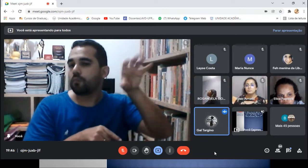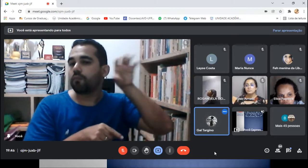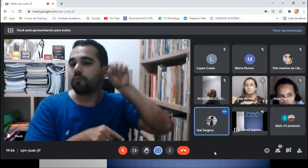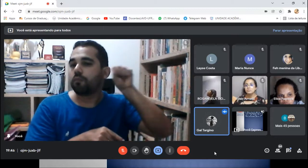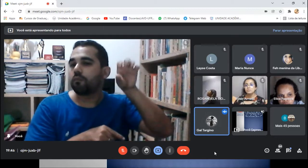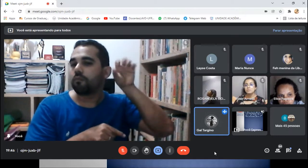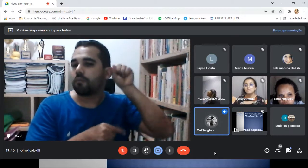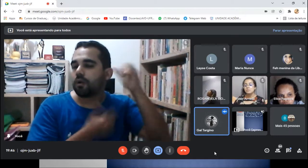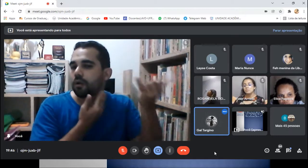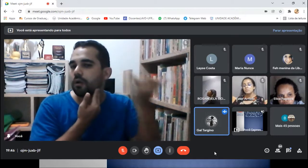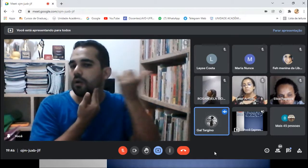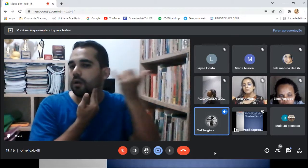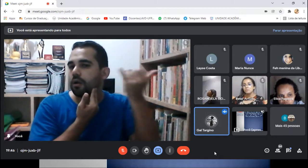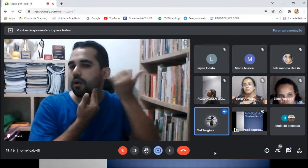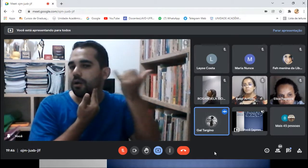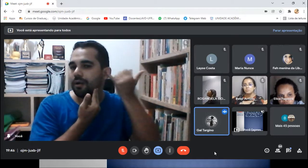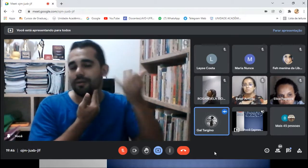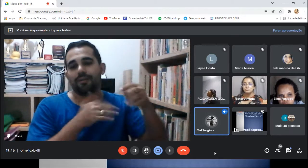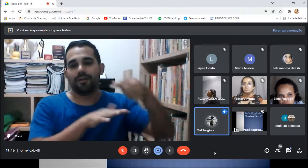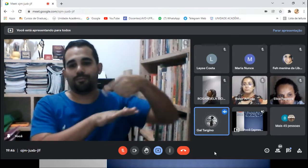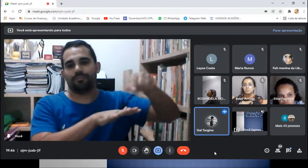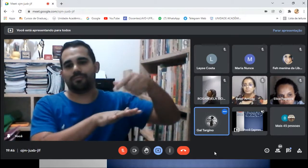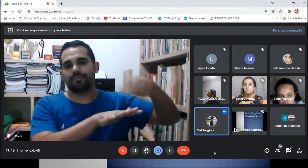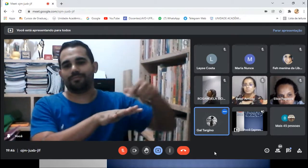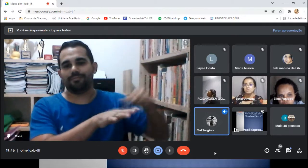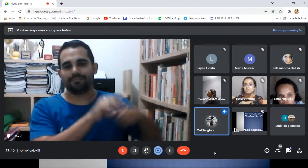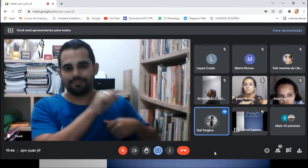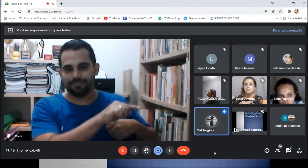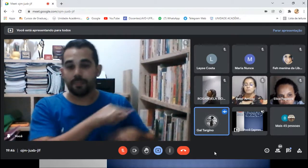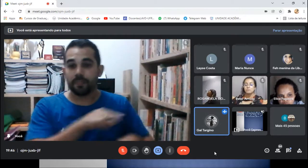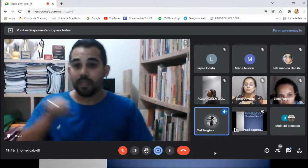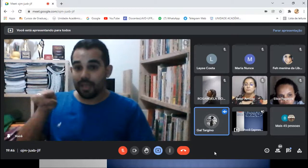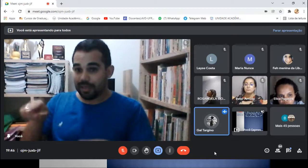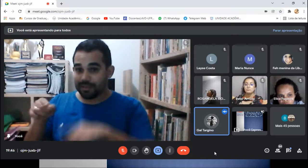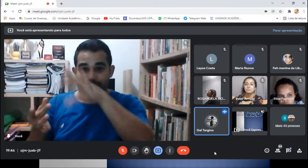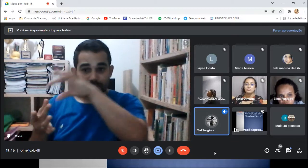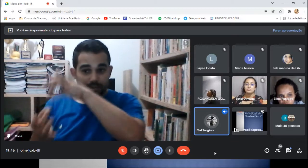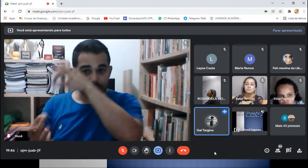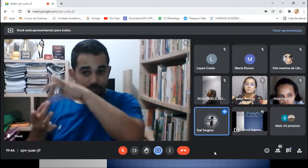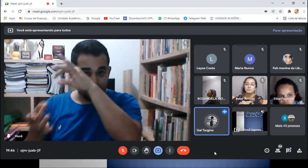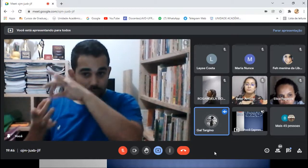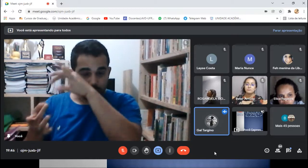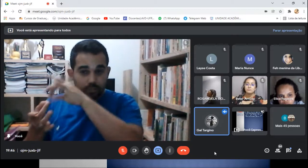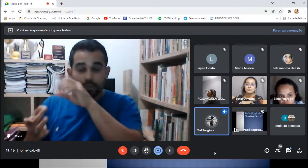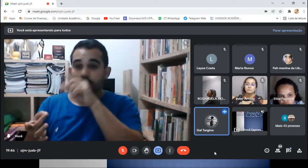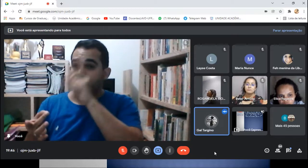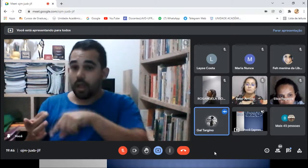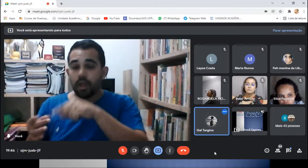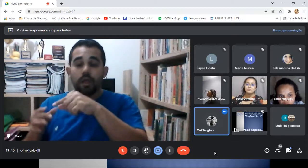é oral auditiva, né? Então, as informações são recebidas e passadas dessa forma.